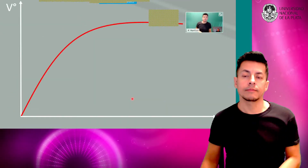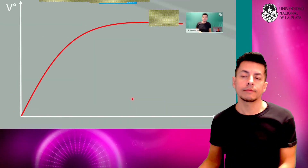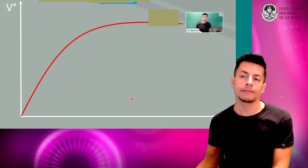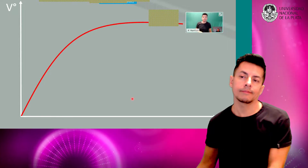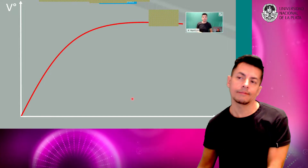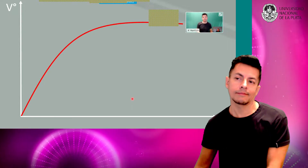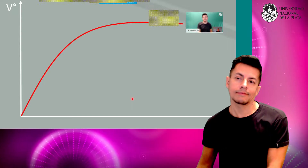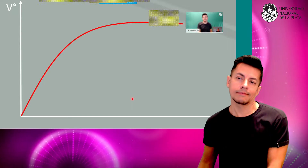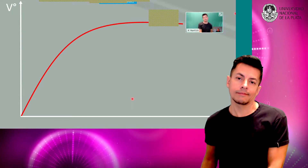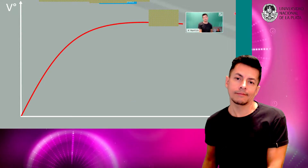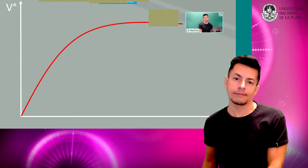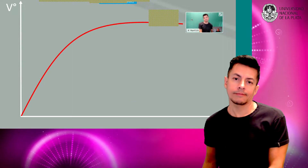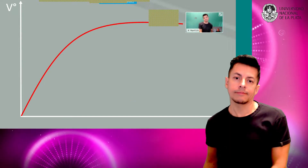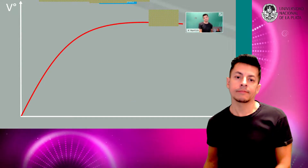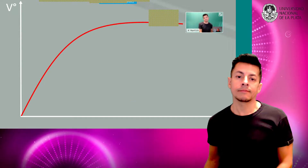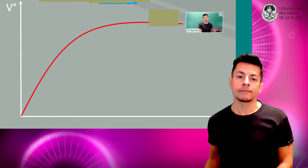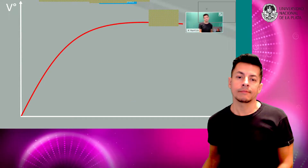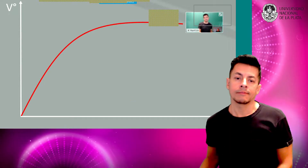Entonces,